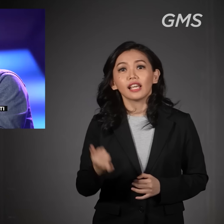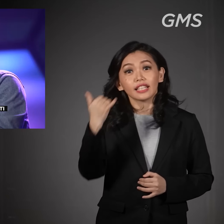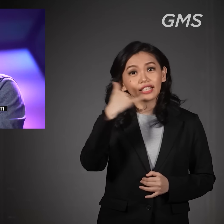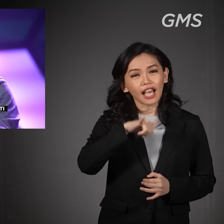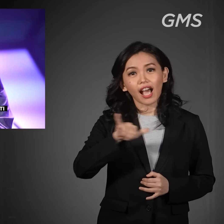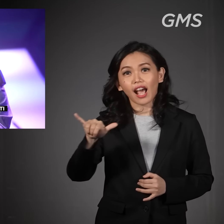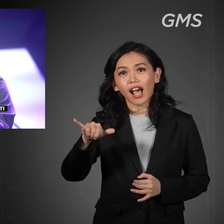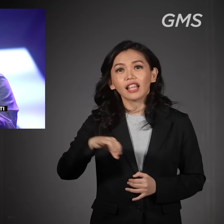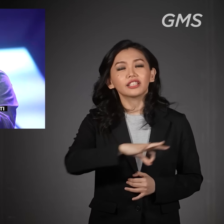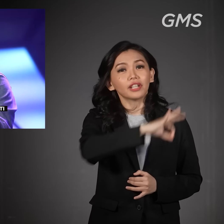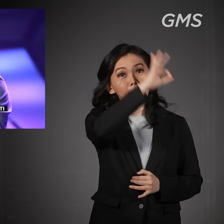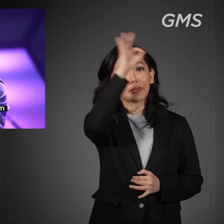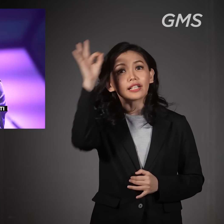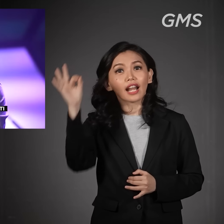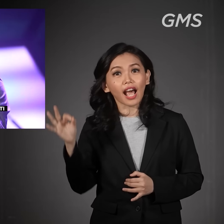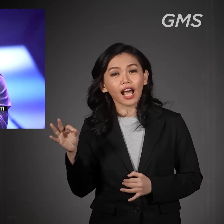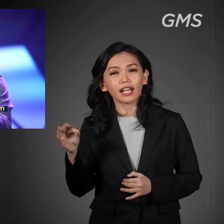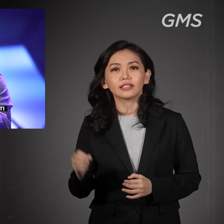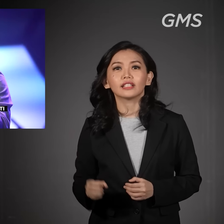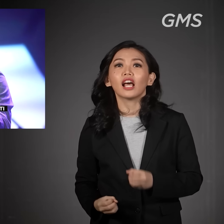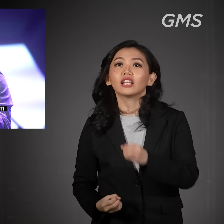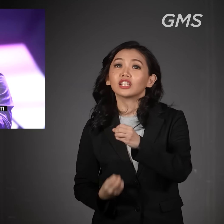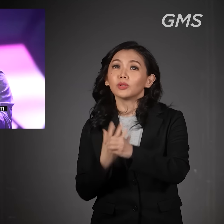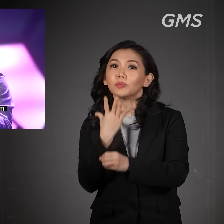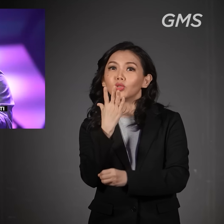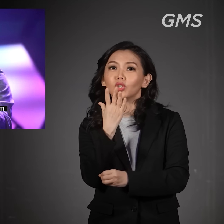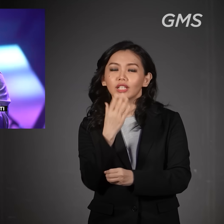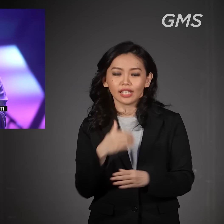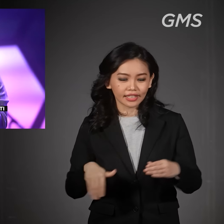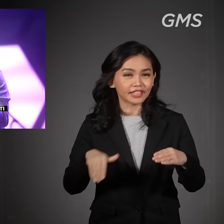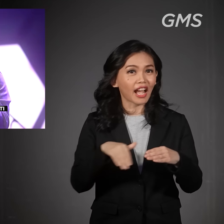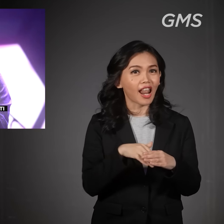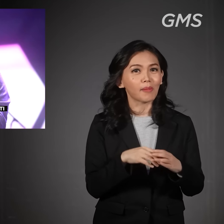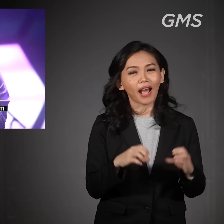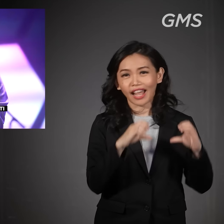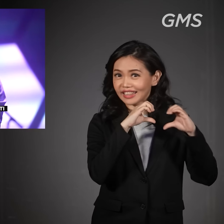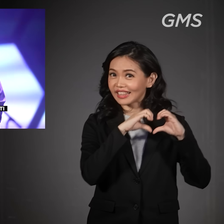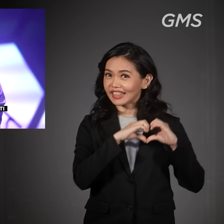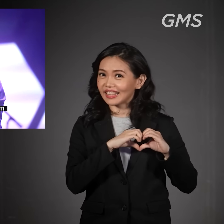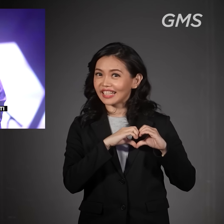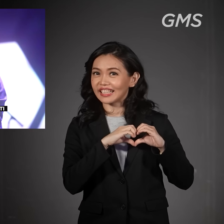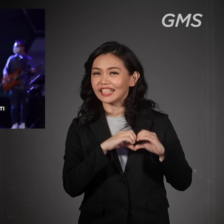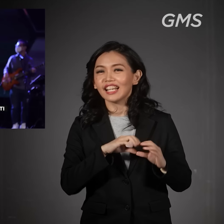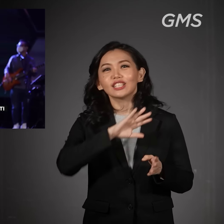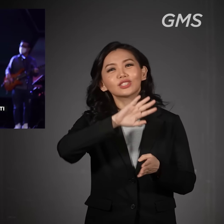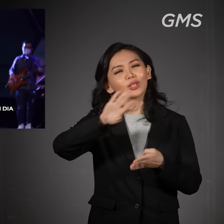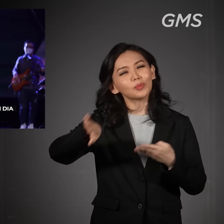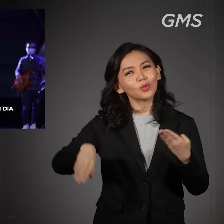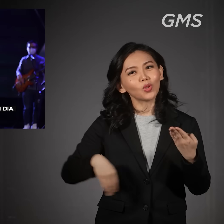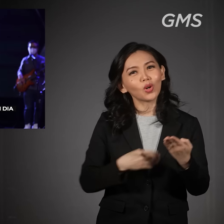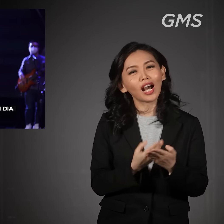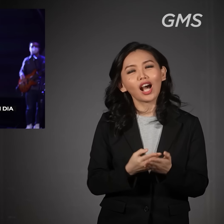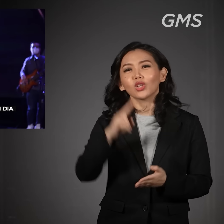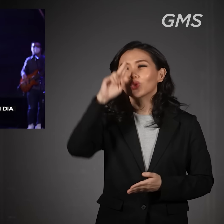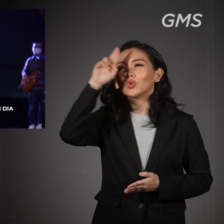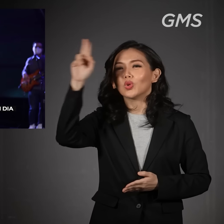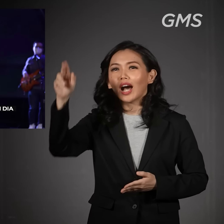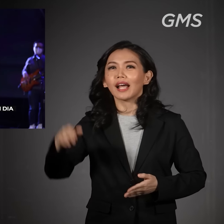yang tak pernah timbul di dalam hati, semua